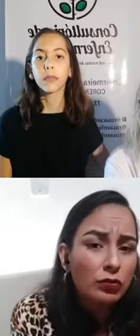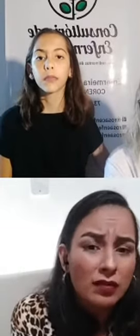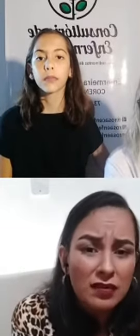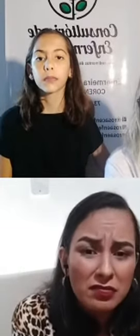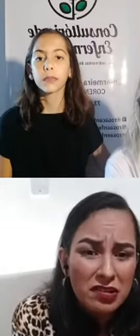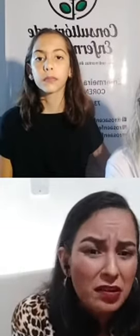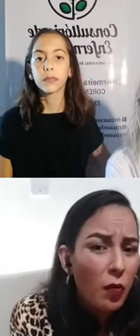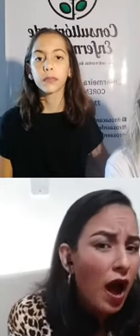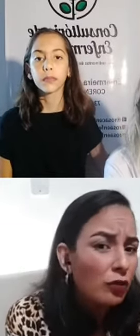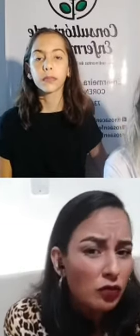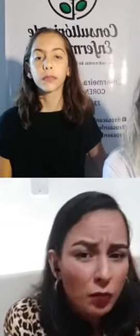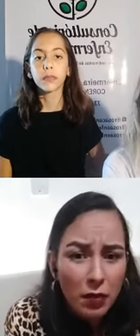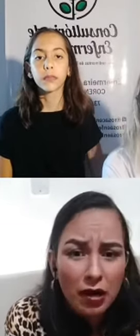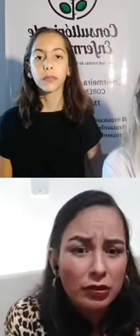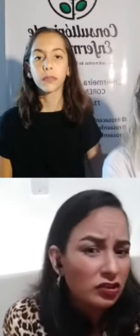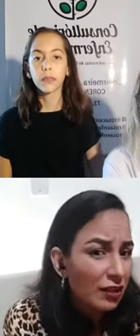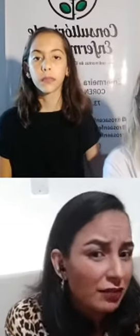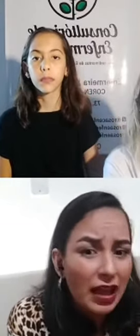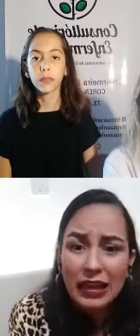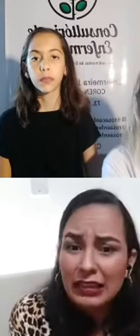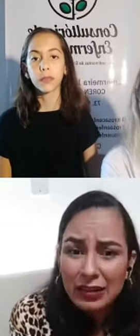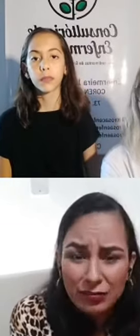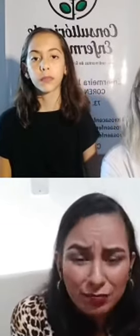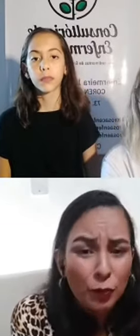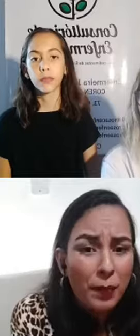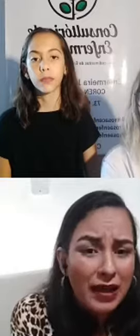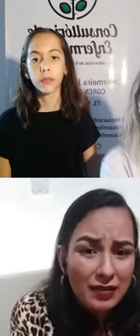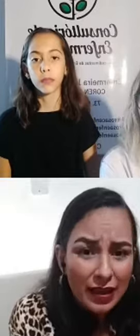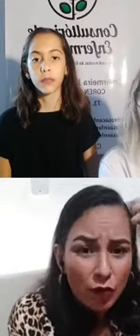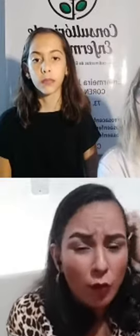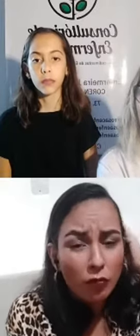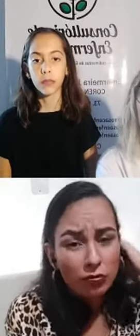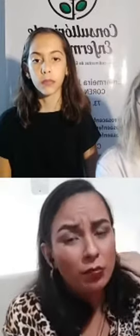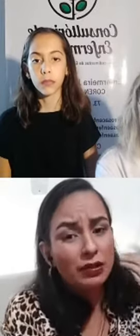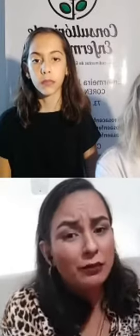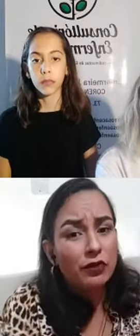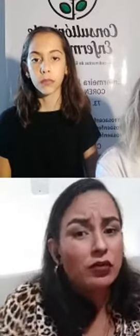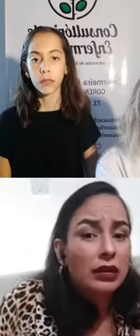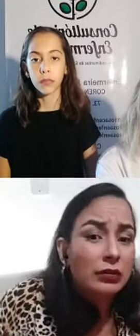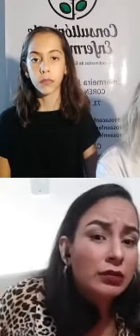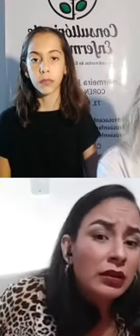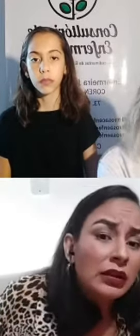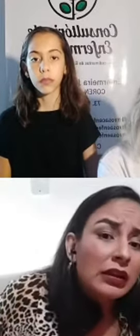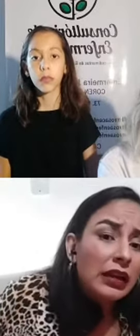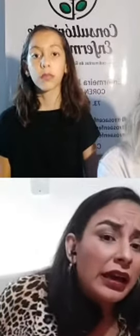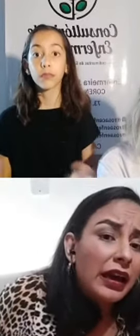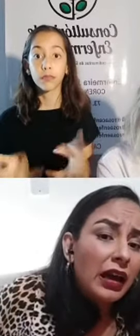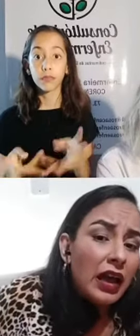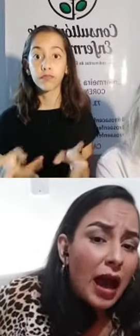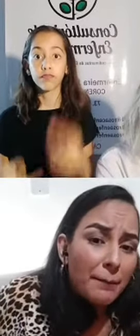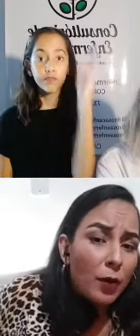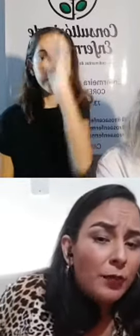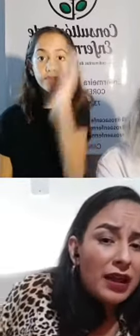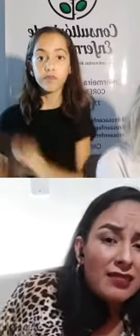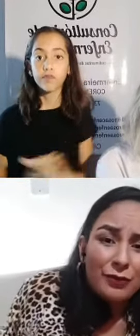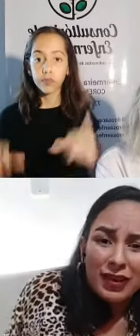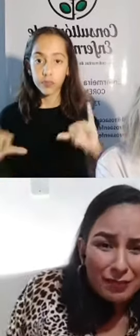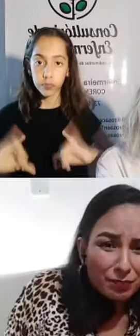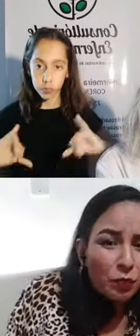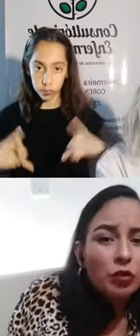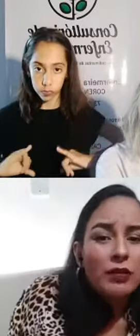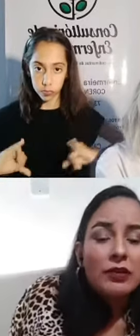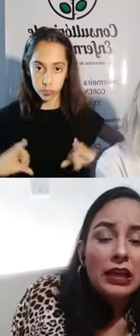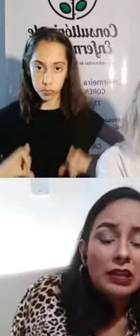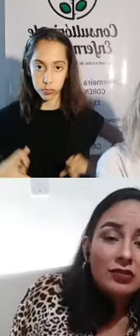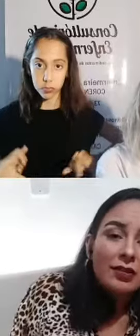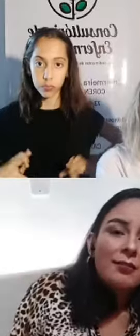muito desigual, desumano, a gente está vendo a realidade do país aí, como está funcionando, né? A pobreza fica